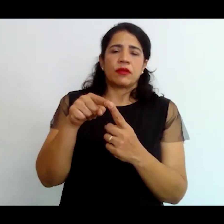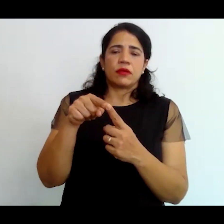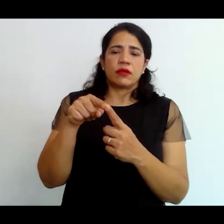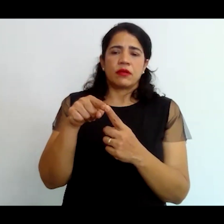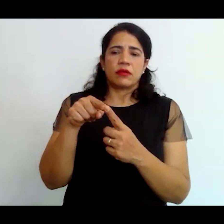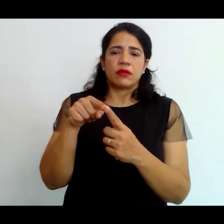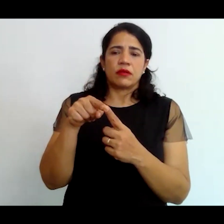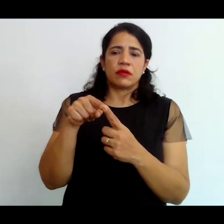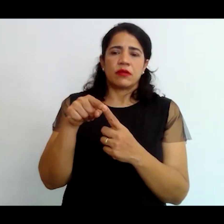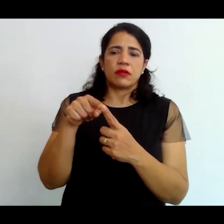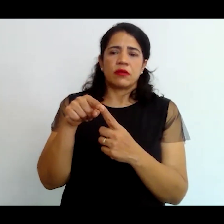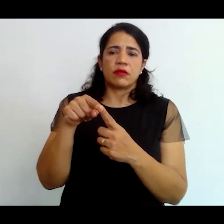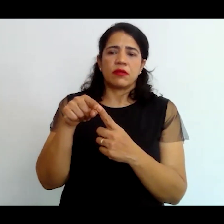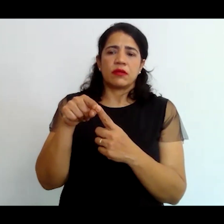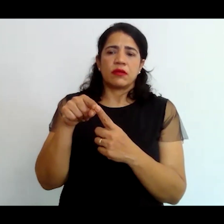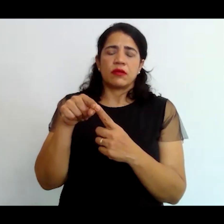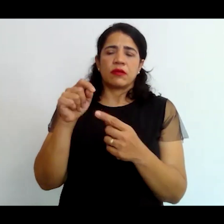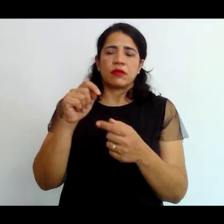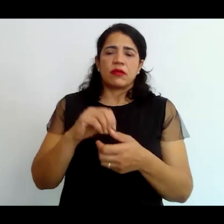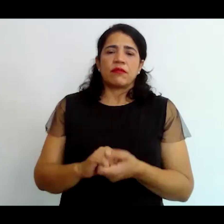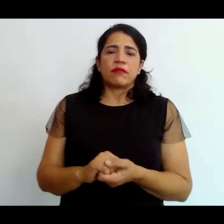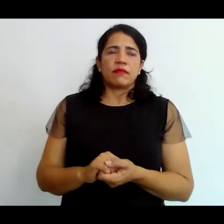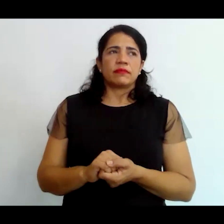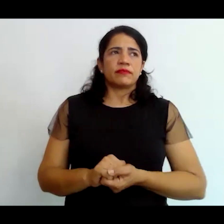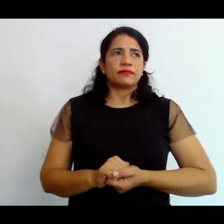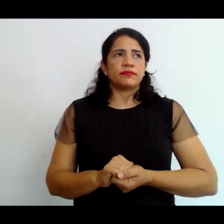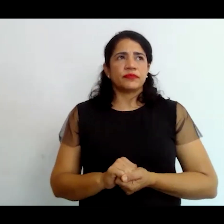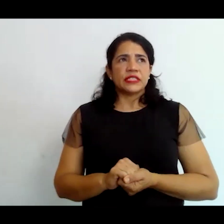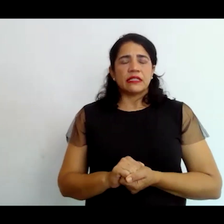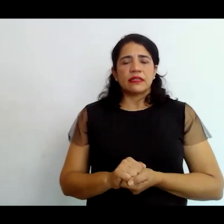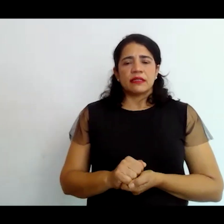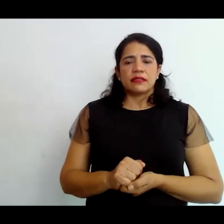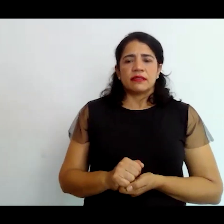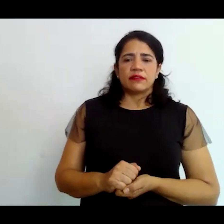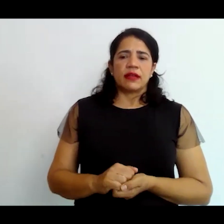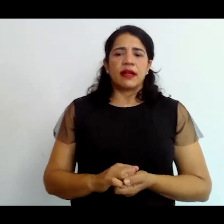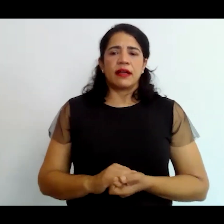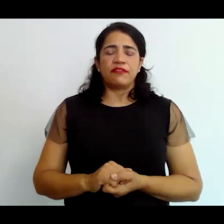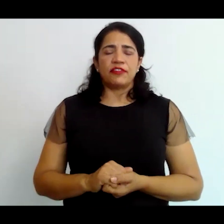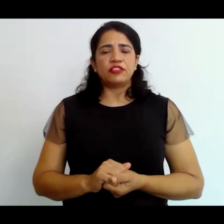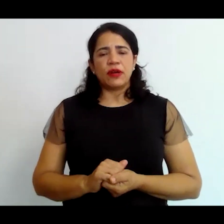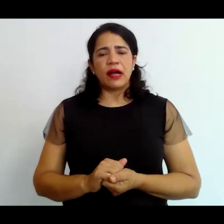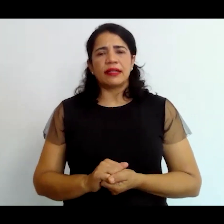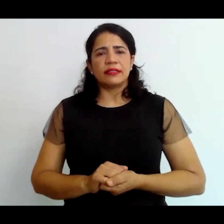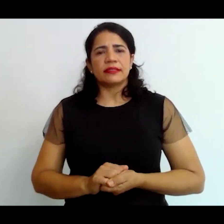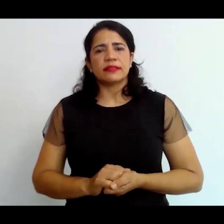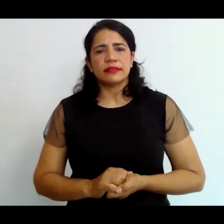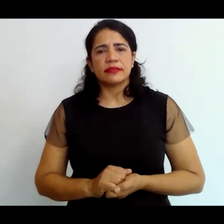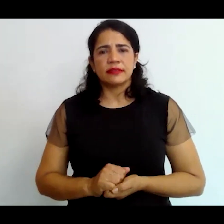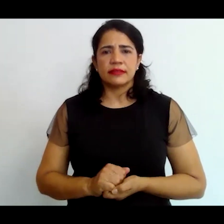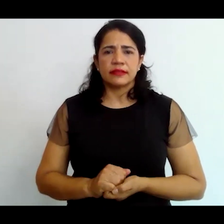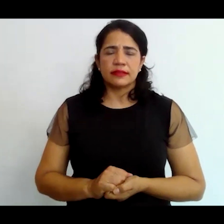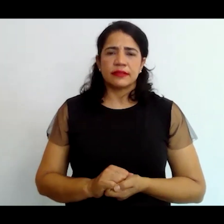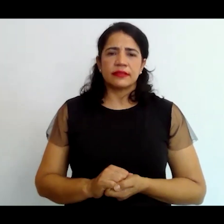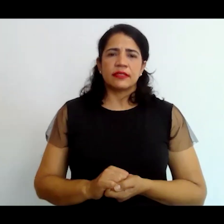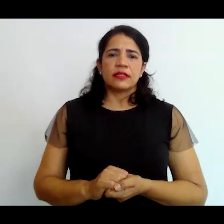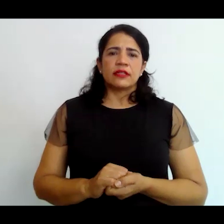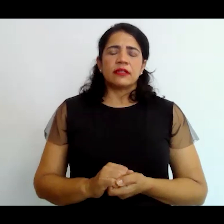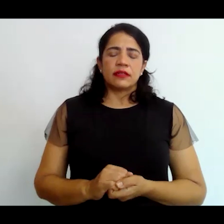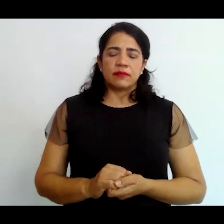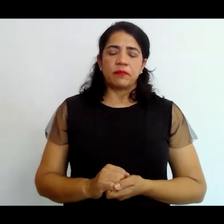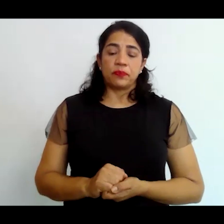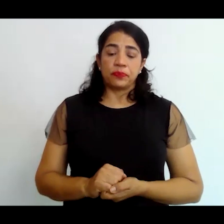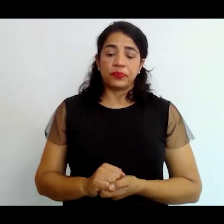sejam curados. Criar os filhos na admoestação do Senhor, irmãos, é fazer com que as palavras